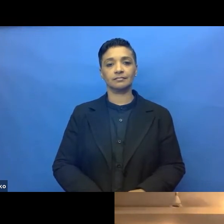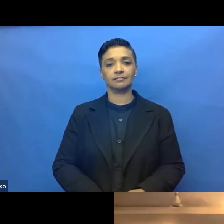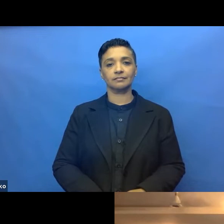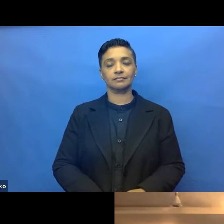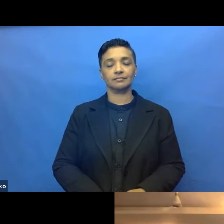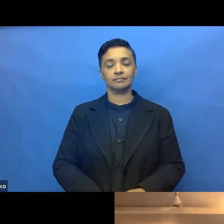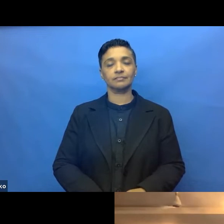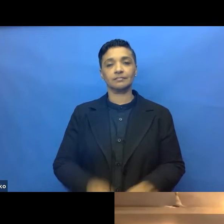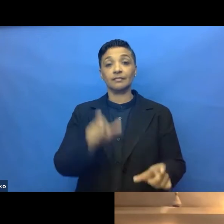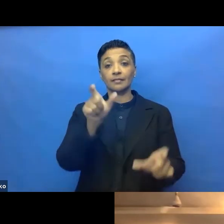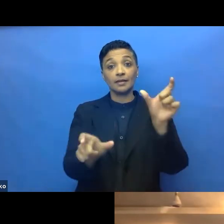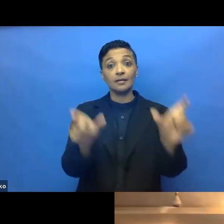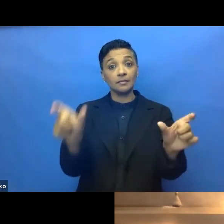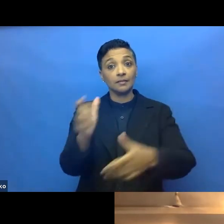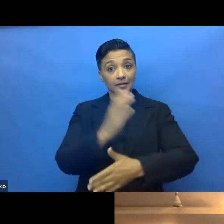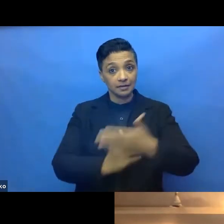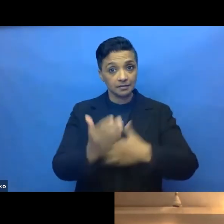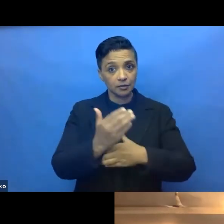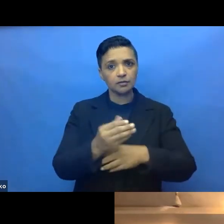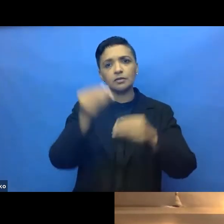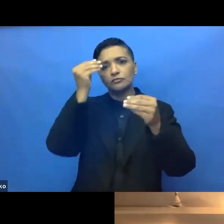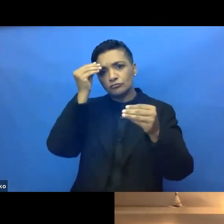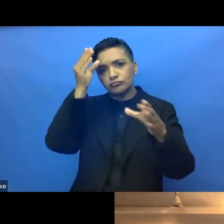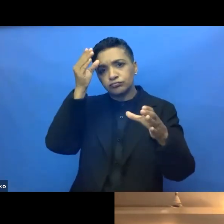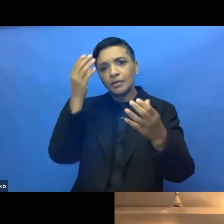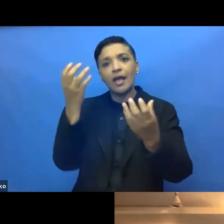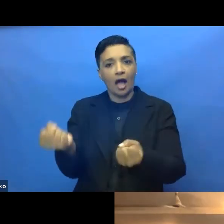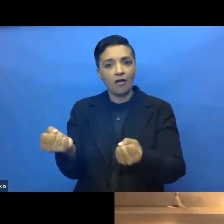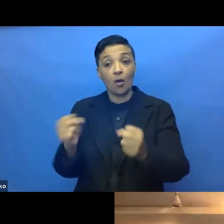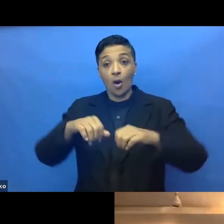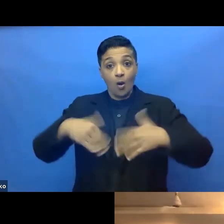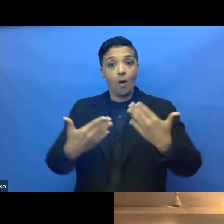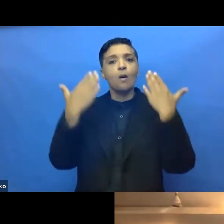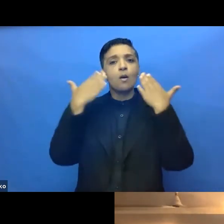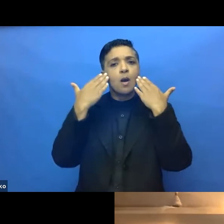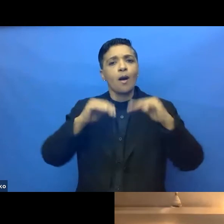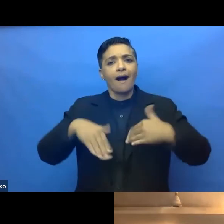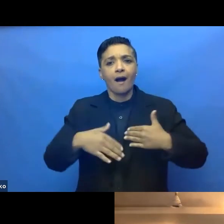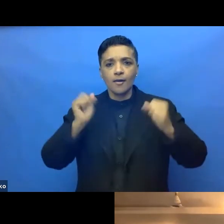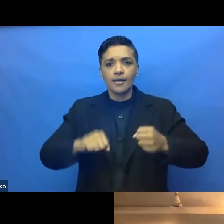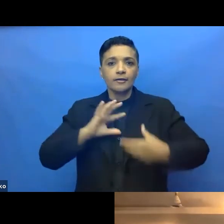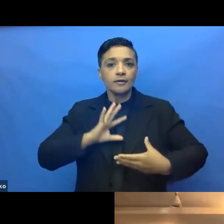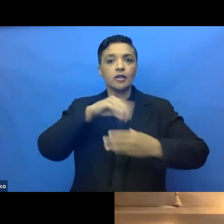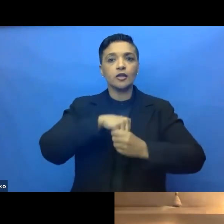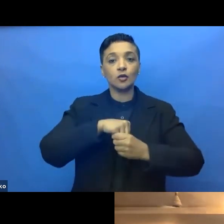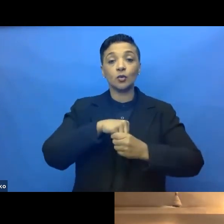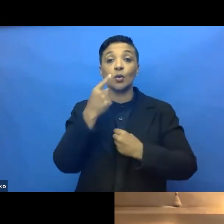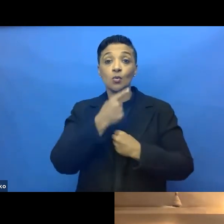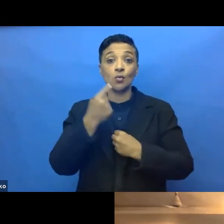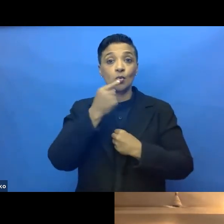Est-ce que les personnes en situation de handicap ont une connaissance de comment on